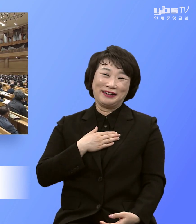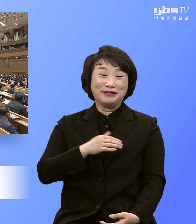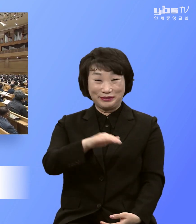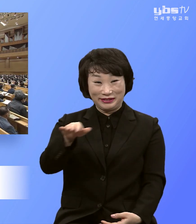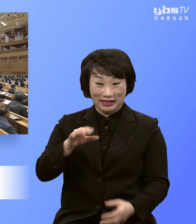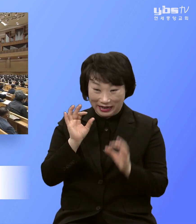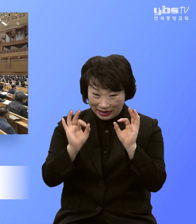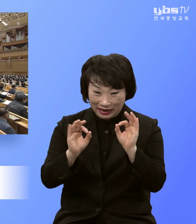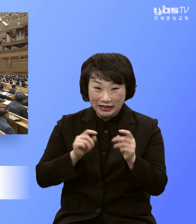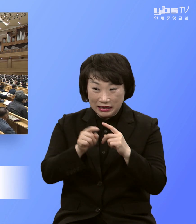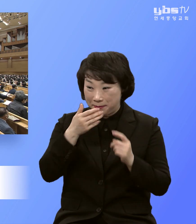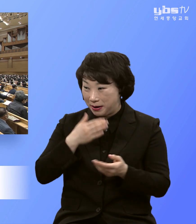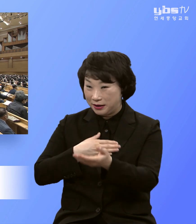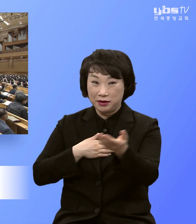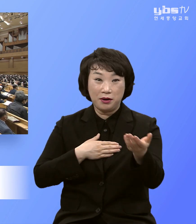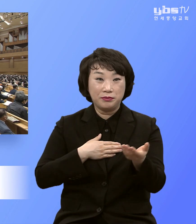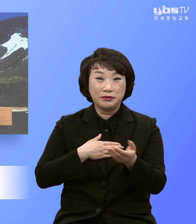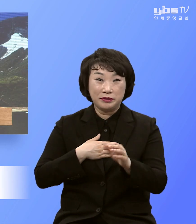말입니다. 이해되십니까?